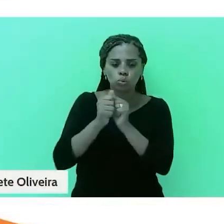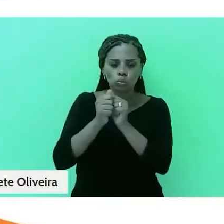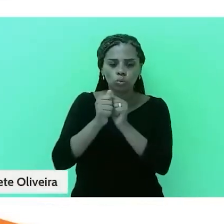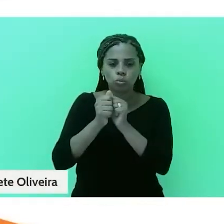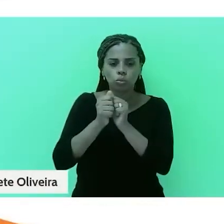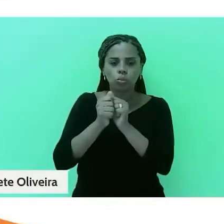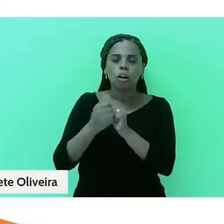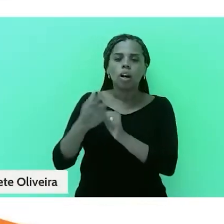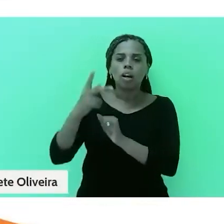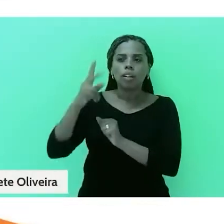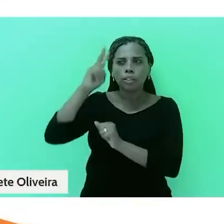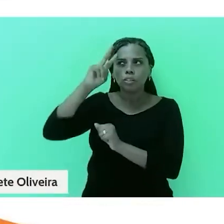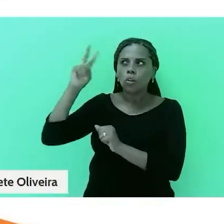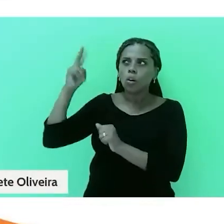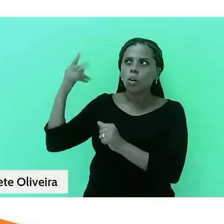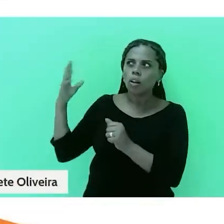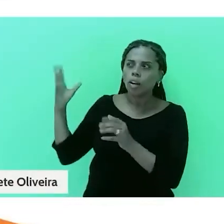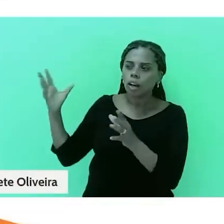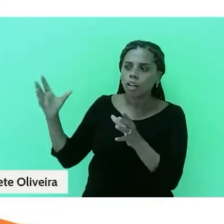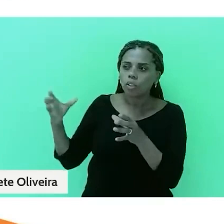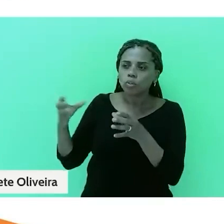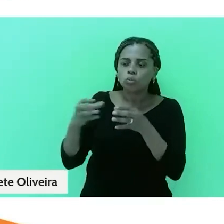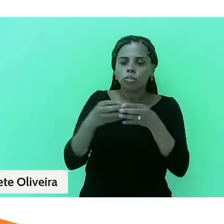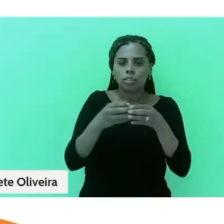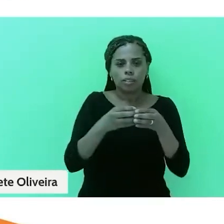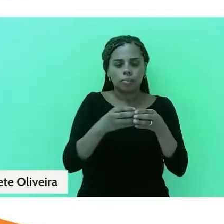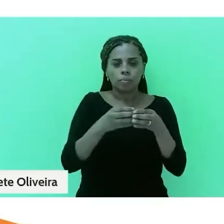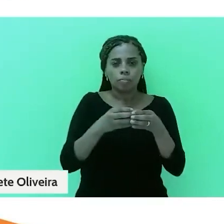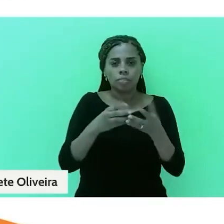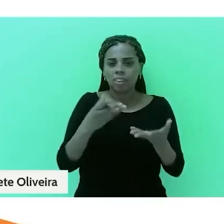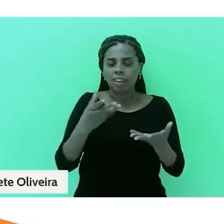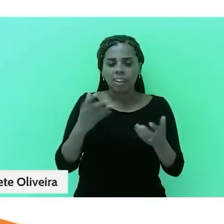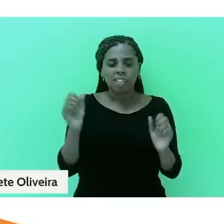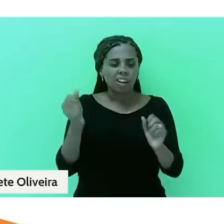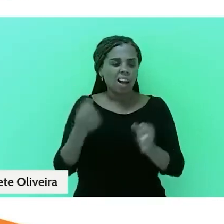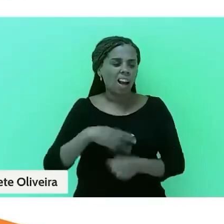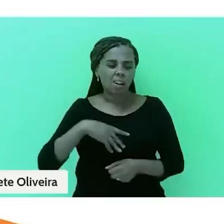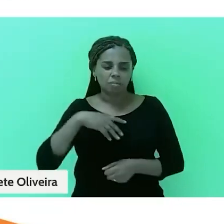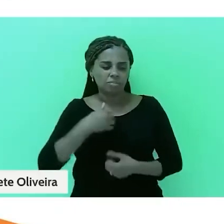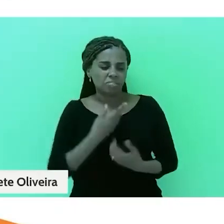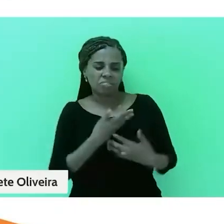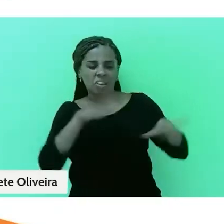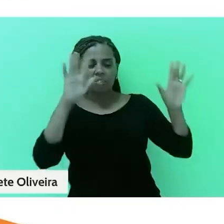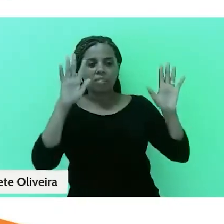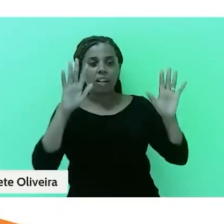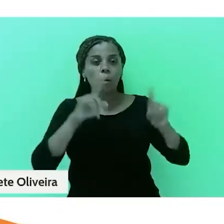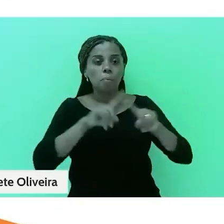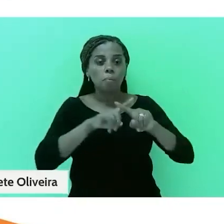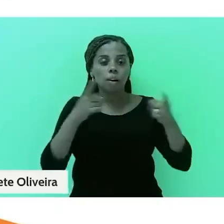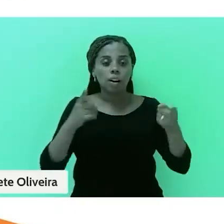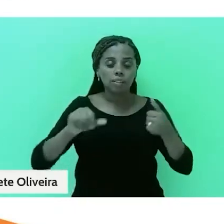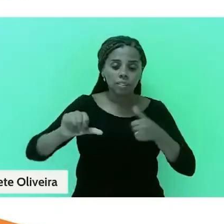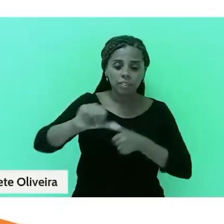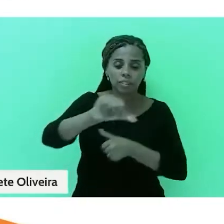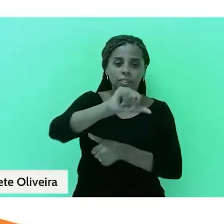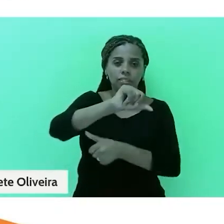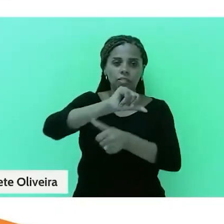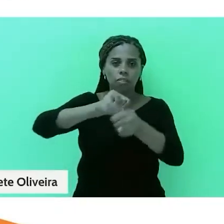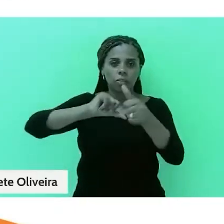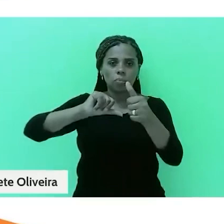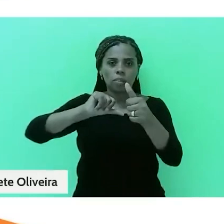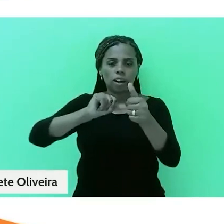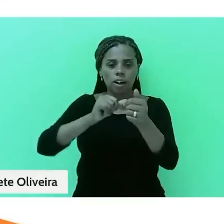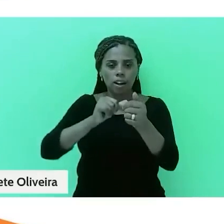nós. Não para aceitar o que foi feito, e nem para se revoltar de maneira ingênua, mas para transformar na direção de uma